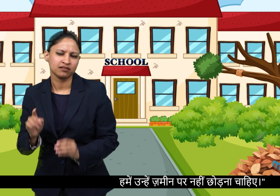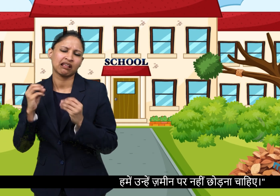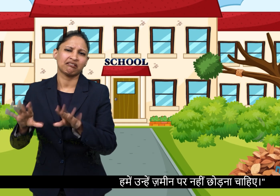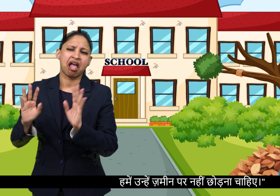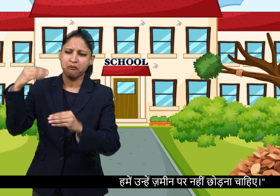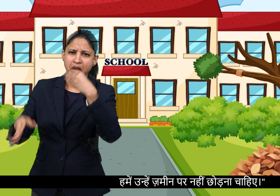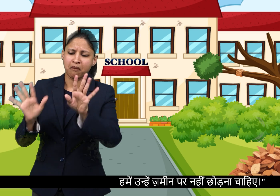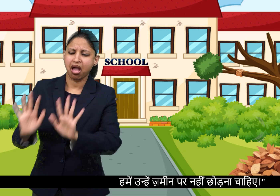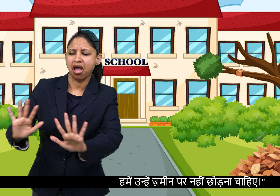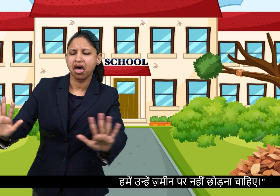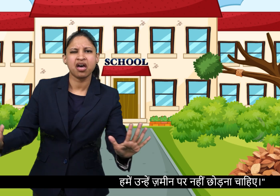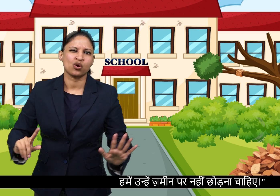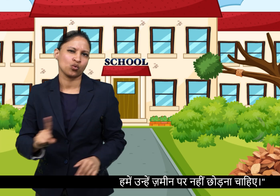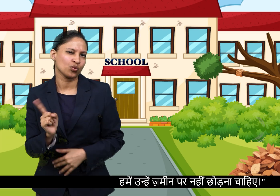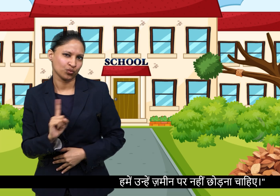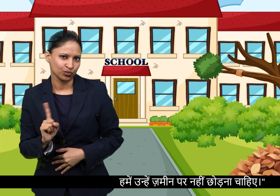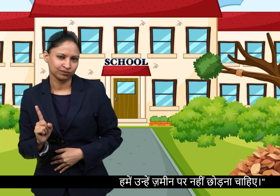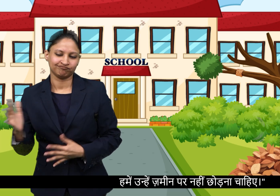हमें उन्हें जमीन पर नहीं छोड़ना चाहिए।